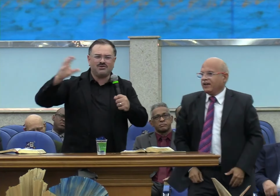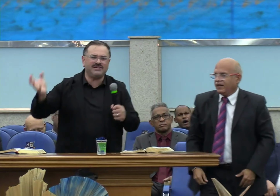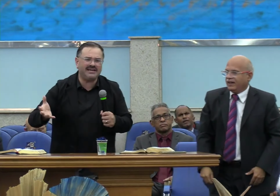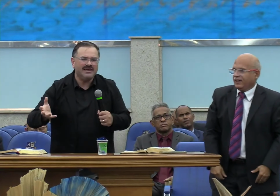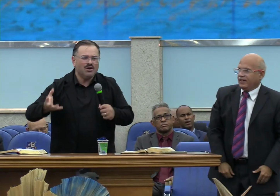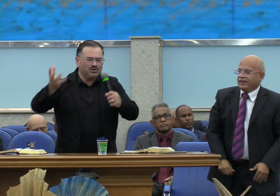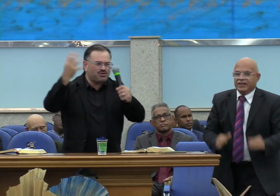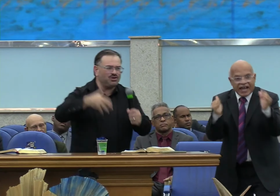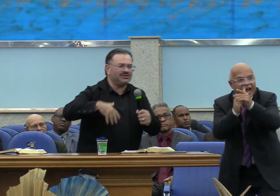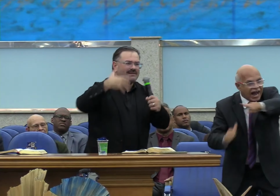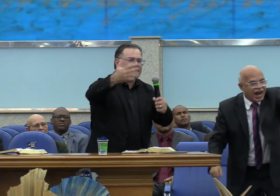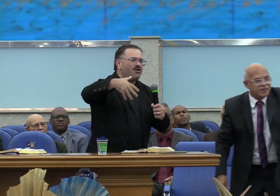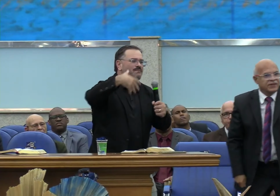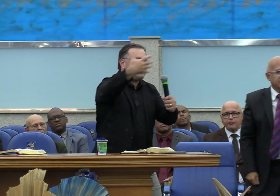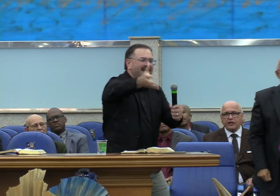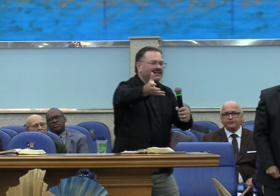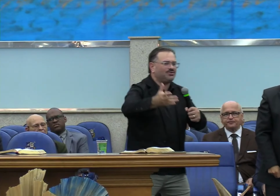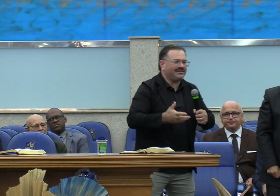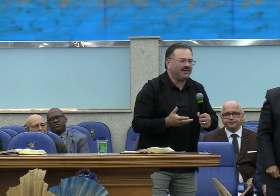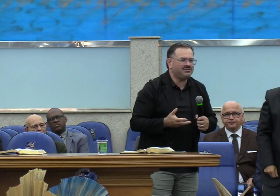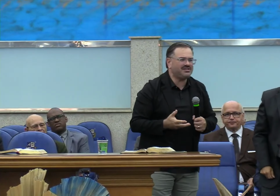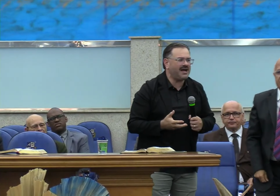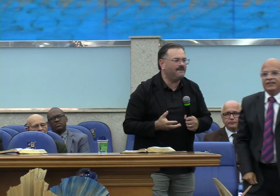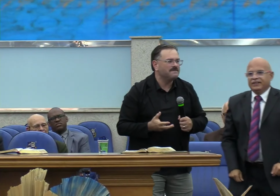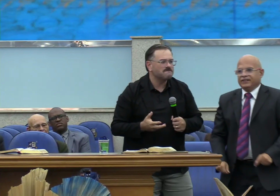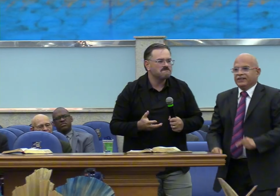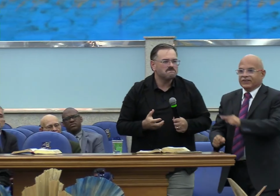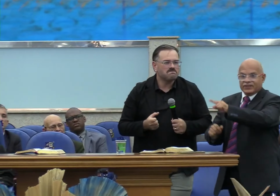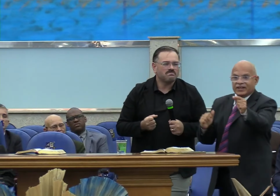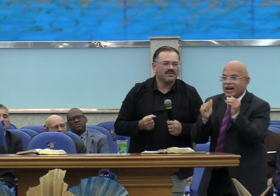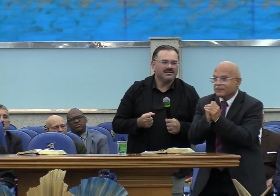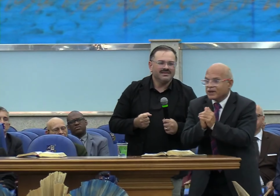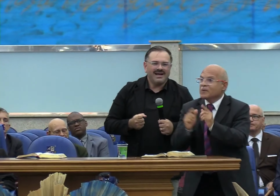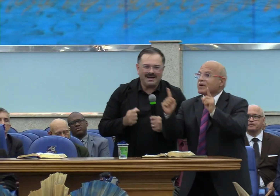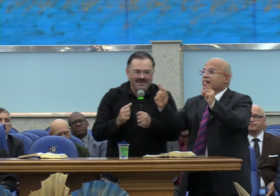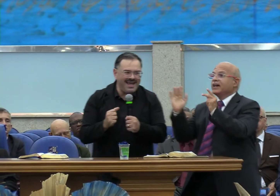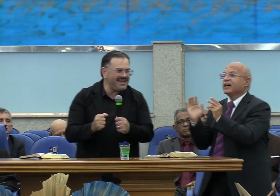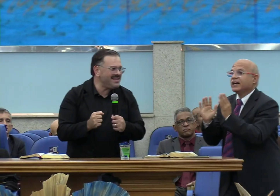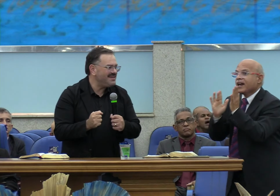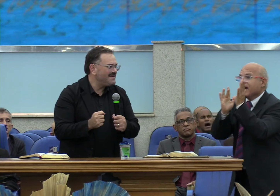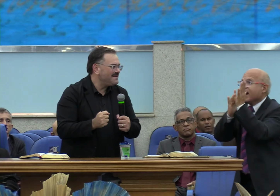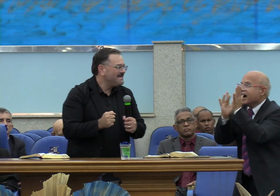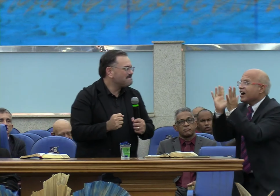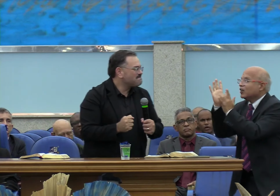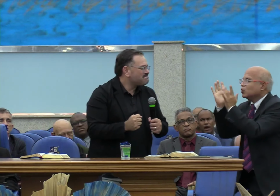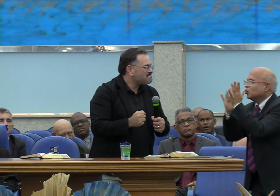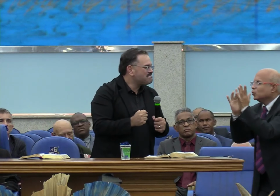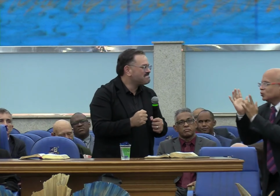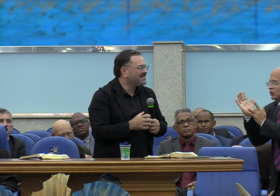fazer com que o surdo também compreenda a tua tradução. Amém?